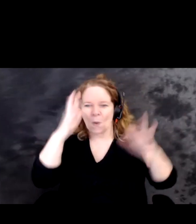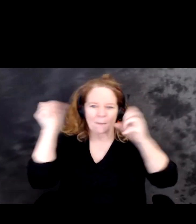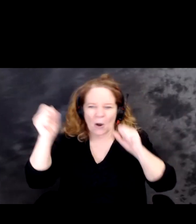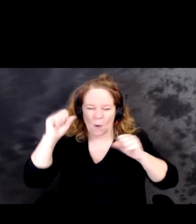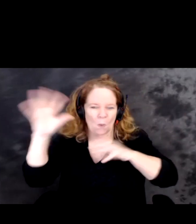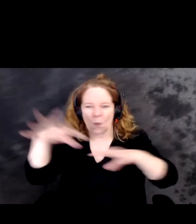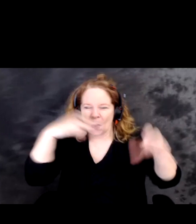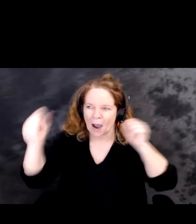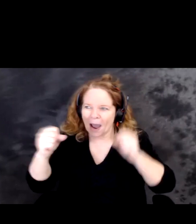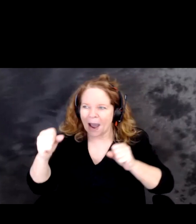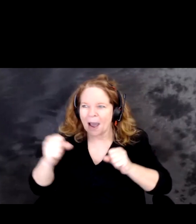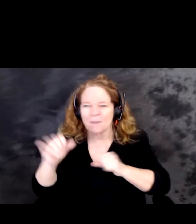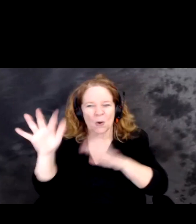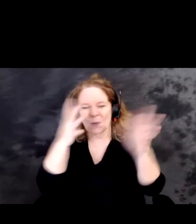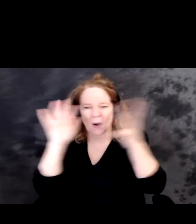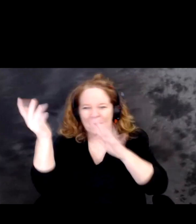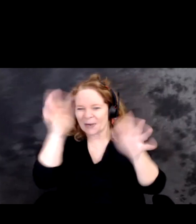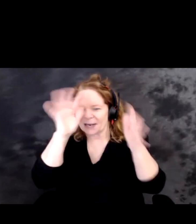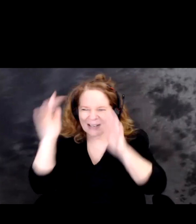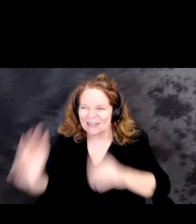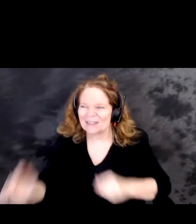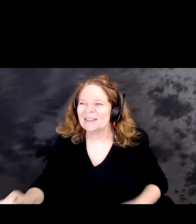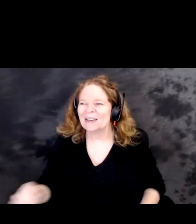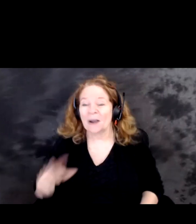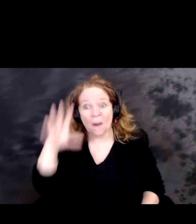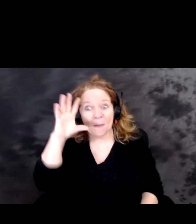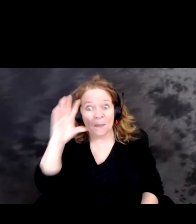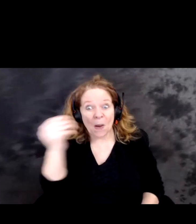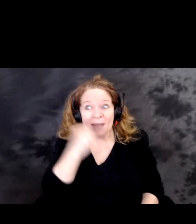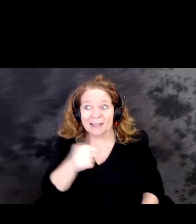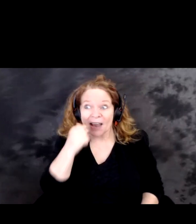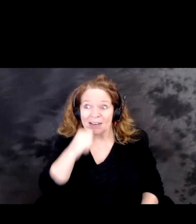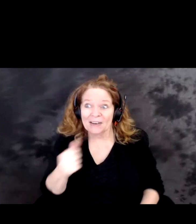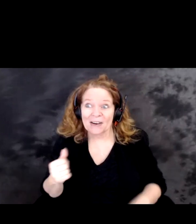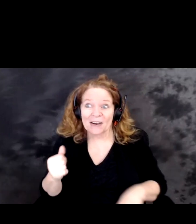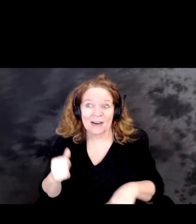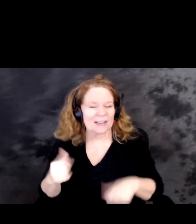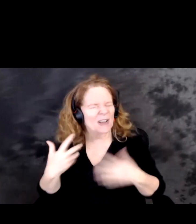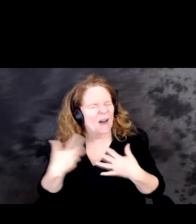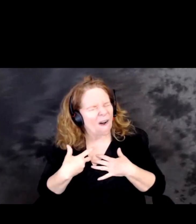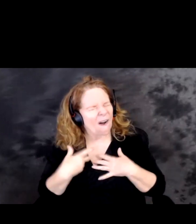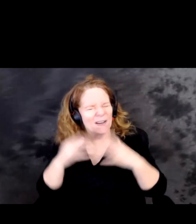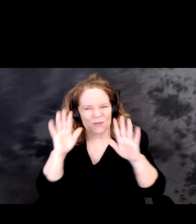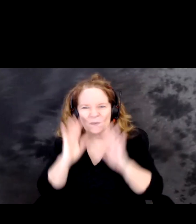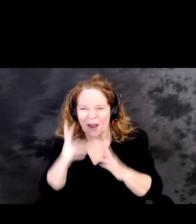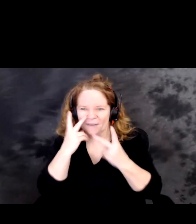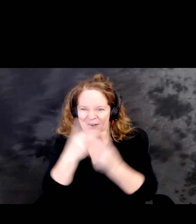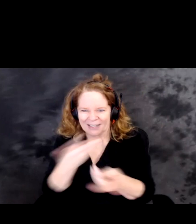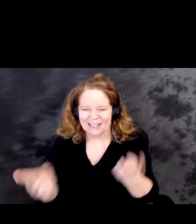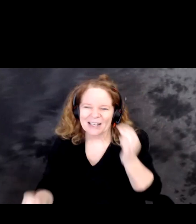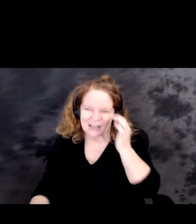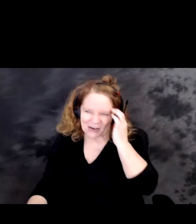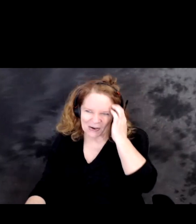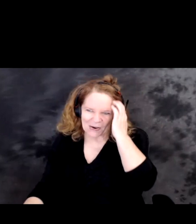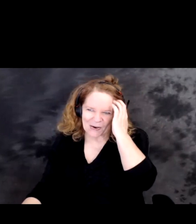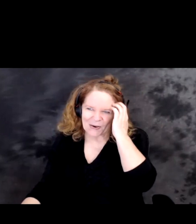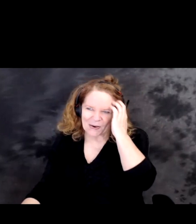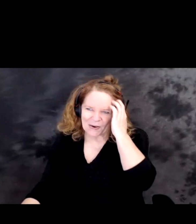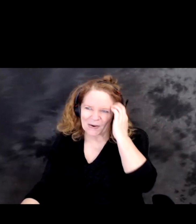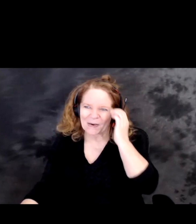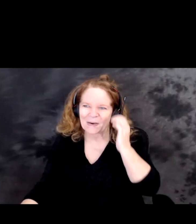whoop, whoop, whoop-a-dee-doo. Niños y niñas, es tan lindo